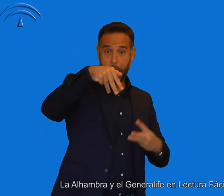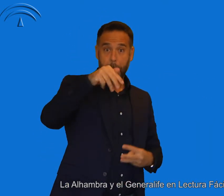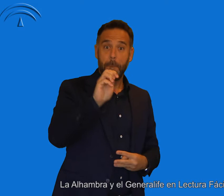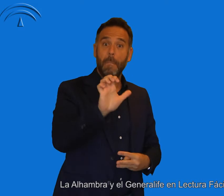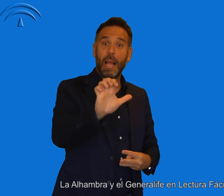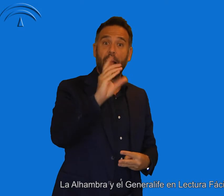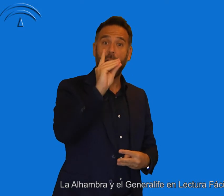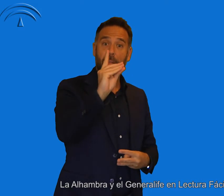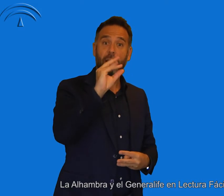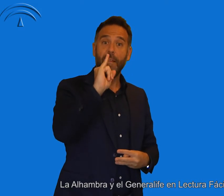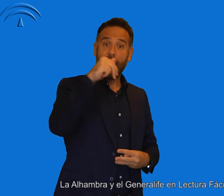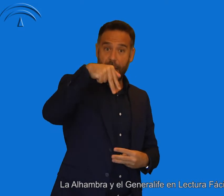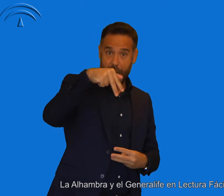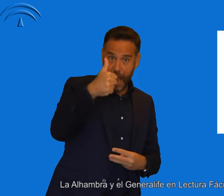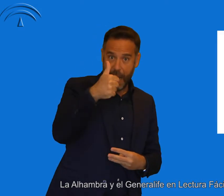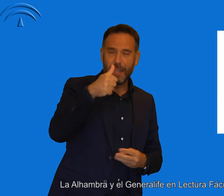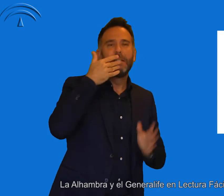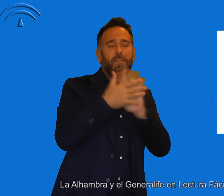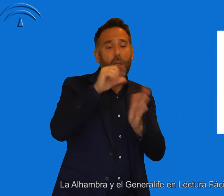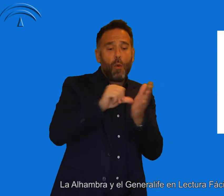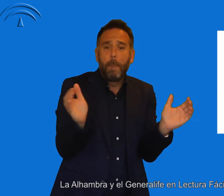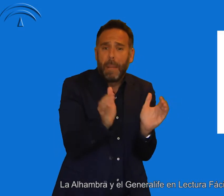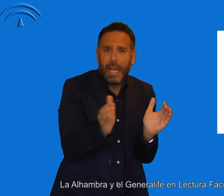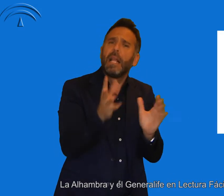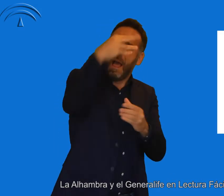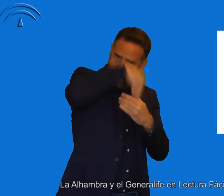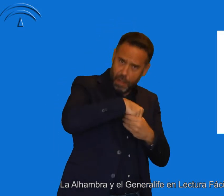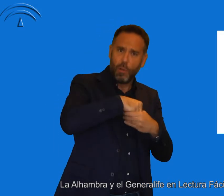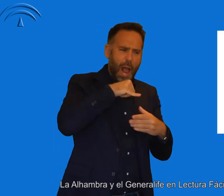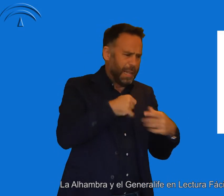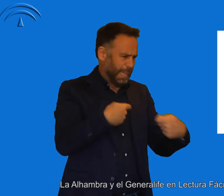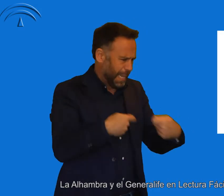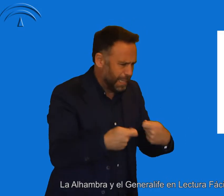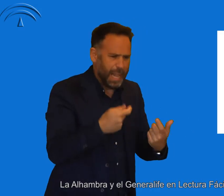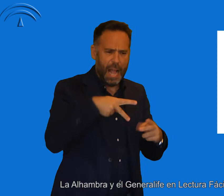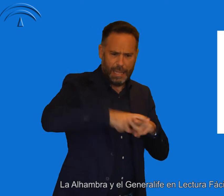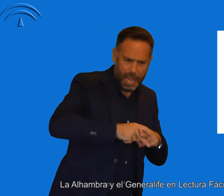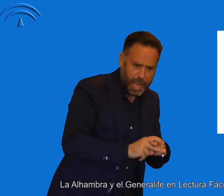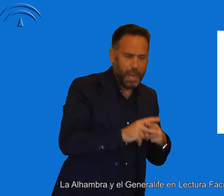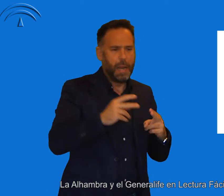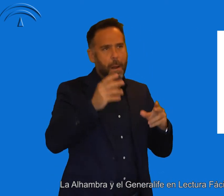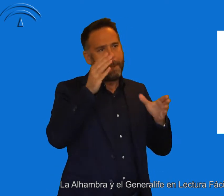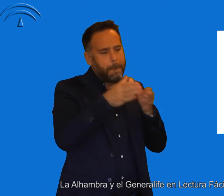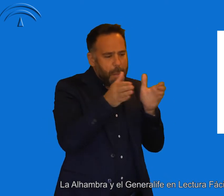La Medina. La Medina era una ciudad pequeña dentro de la Alhambra. Tenía viviendas,